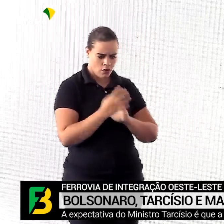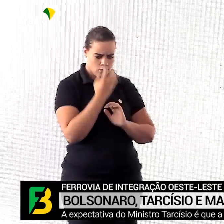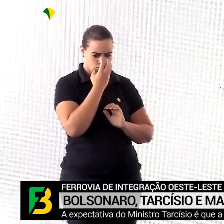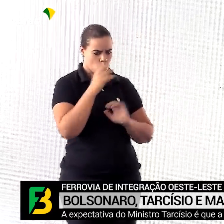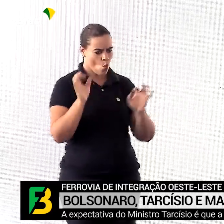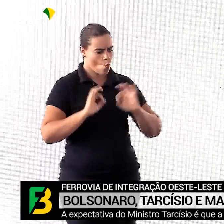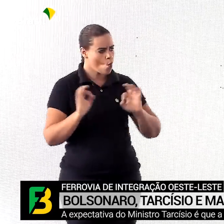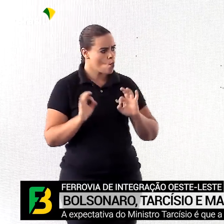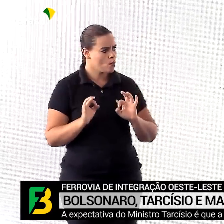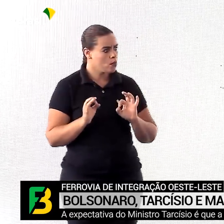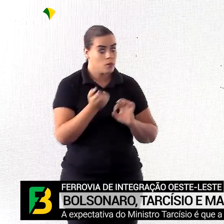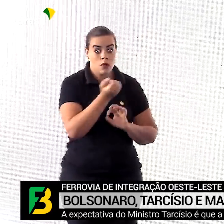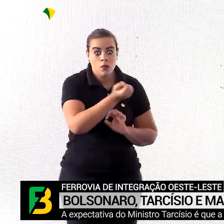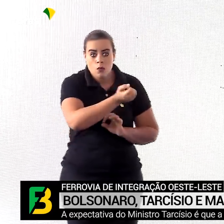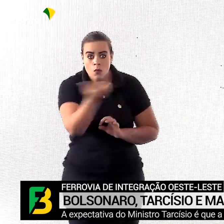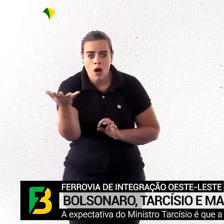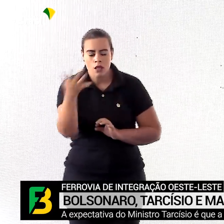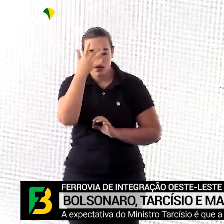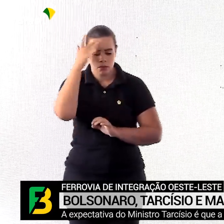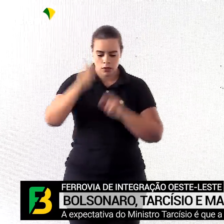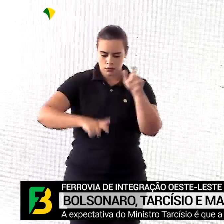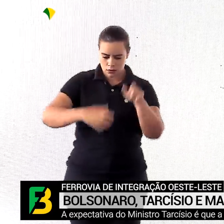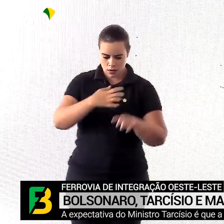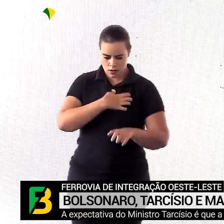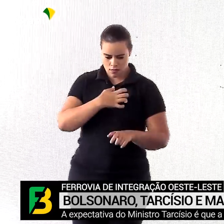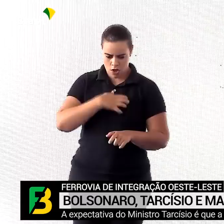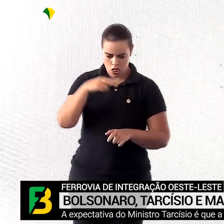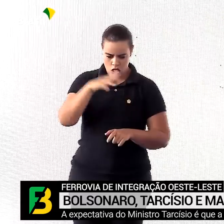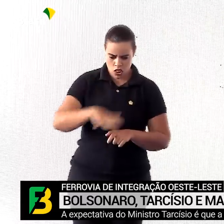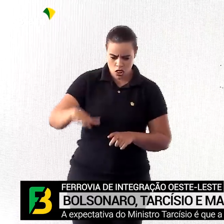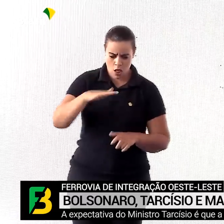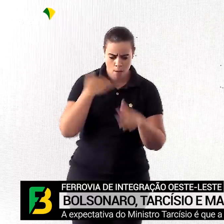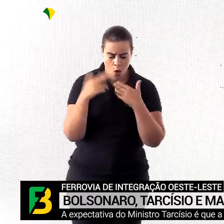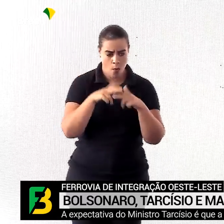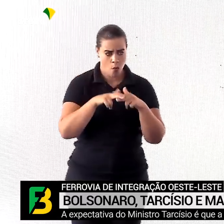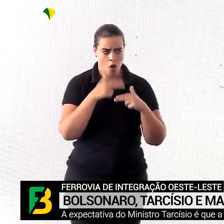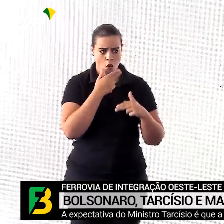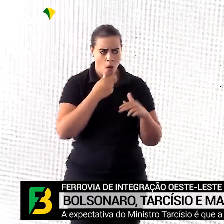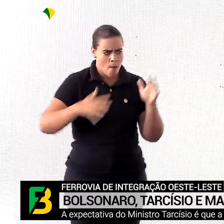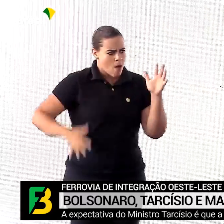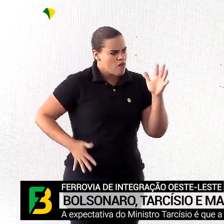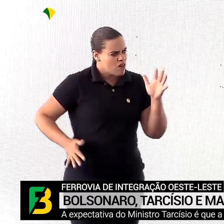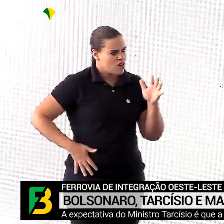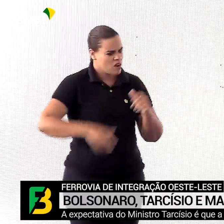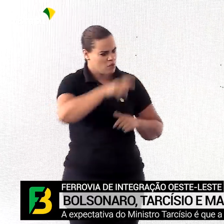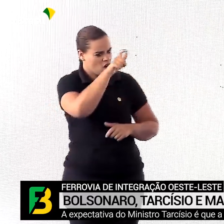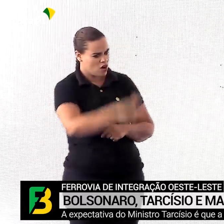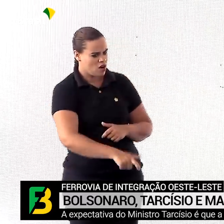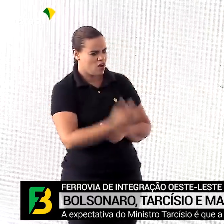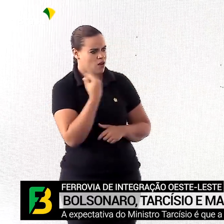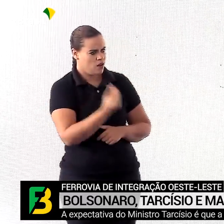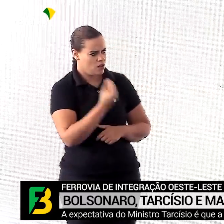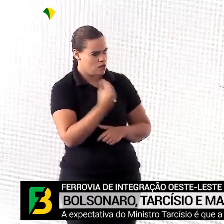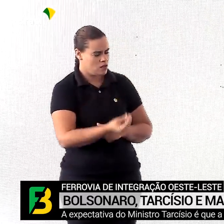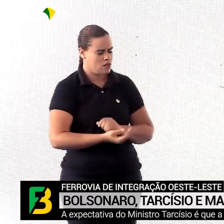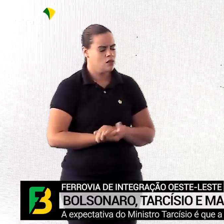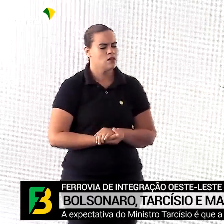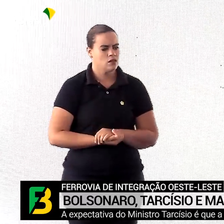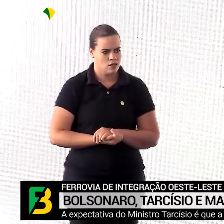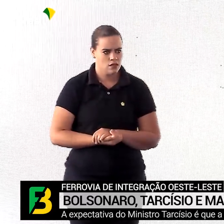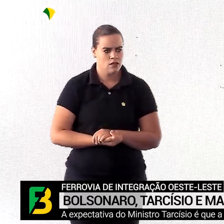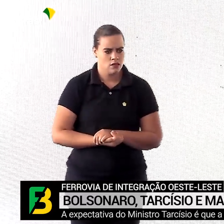seja pensar enquanto os baianos e nordestinos morreram cada um vagabundo Canario é desse Oi